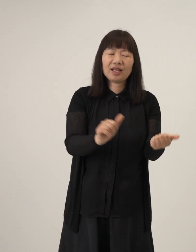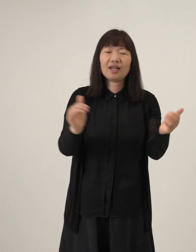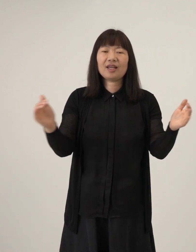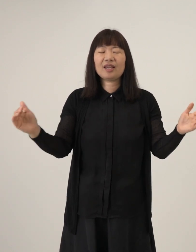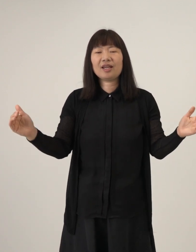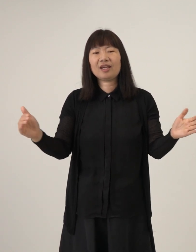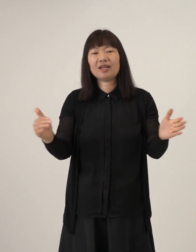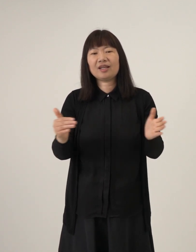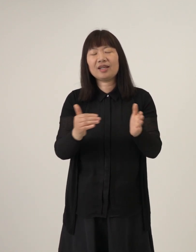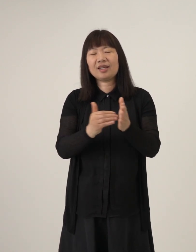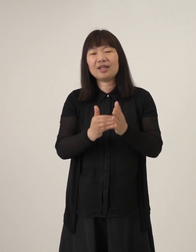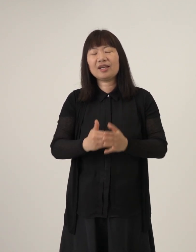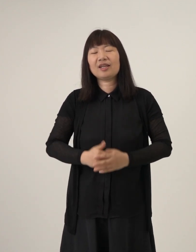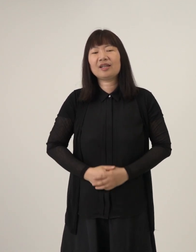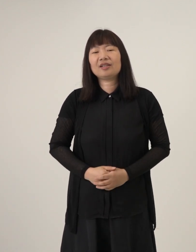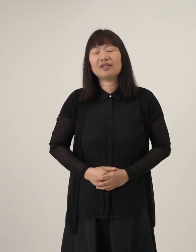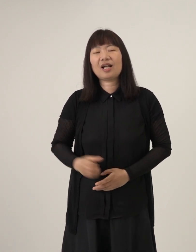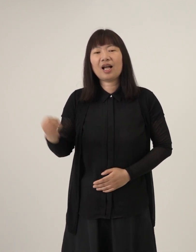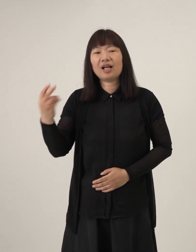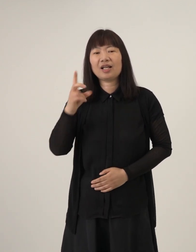지으셨네. 다시 한번 십자가,